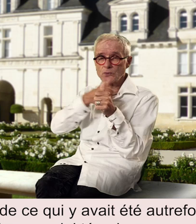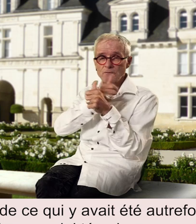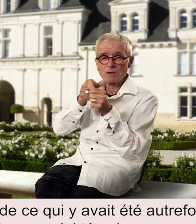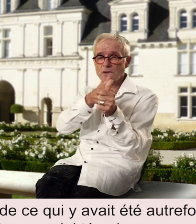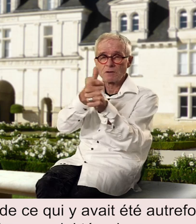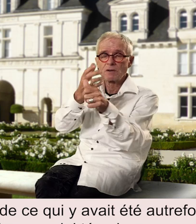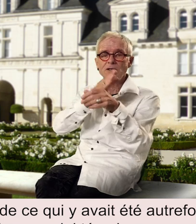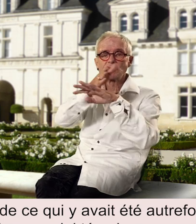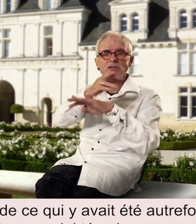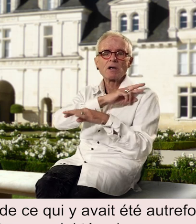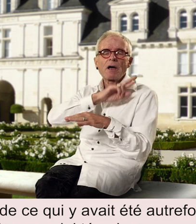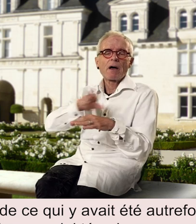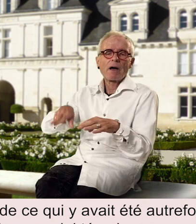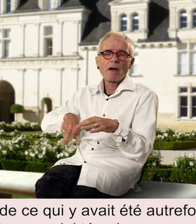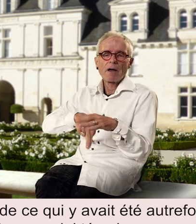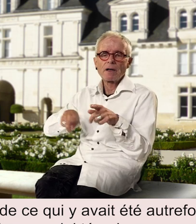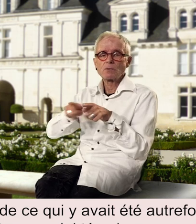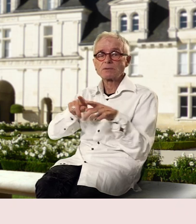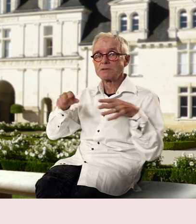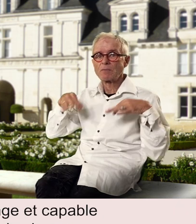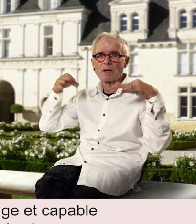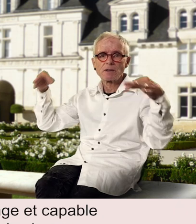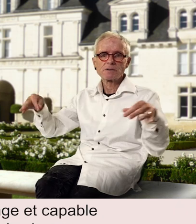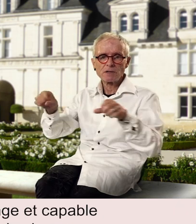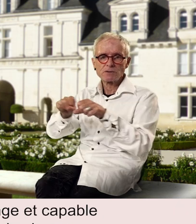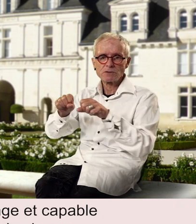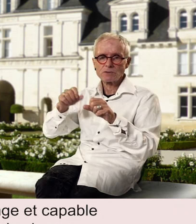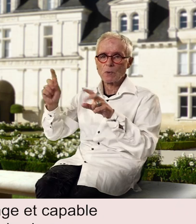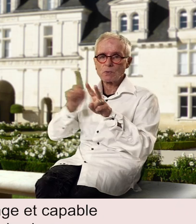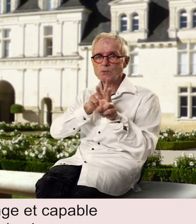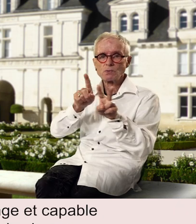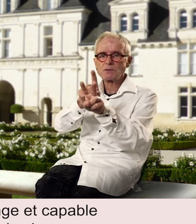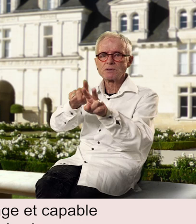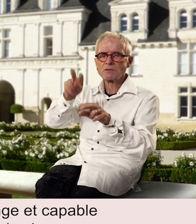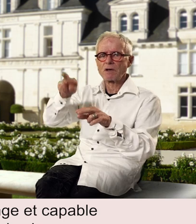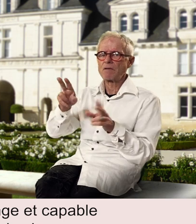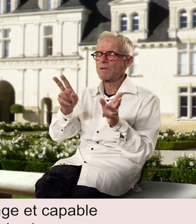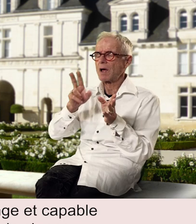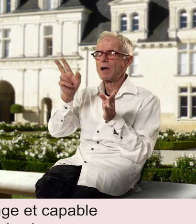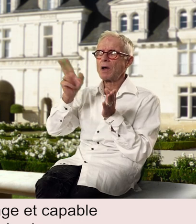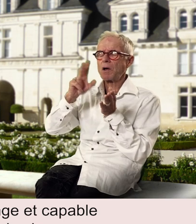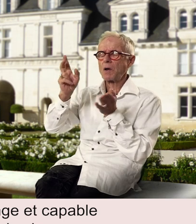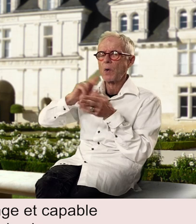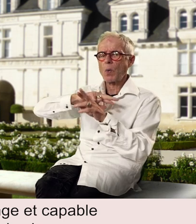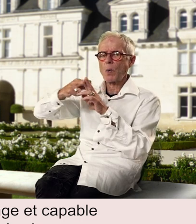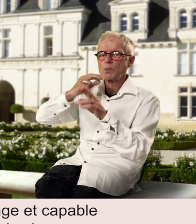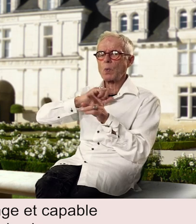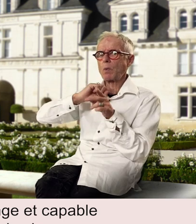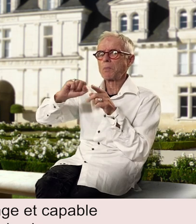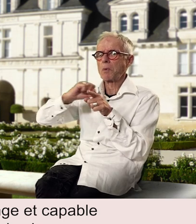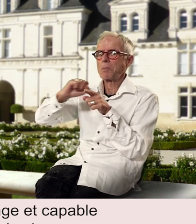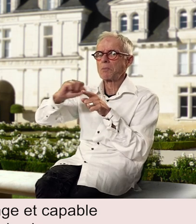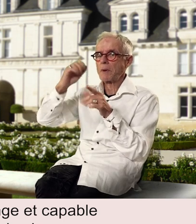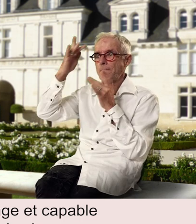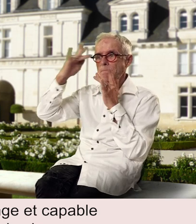continuellement chez la reine, sa mère et la princesse, sa sœur, en était traité avec une rigueur étrange et capable de guérir toute autre